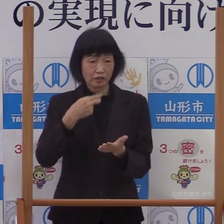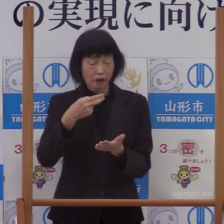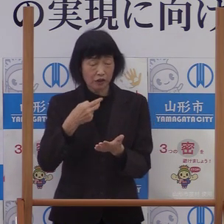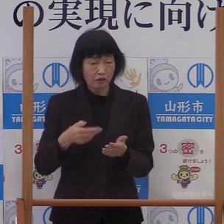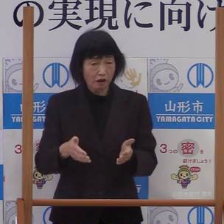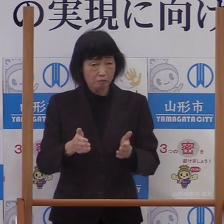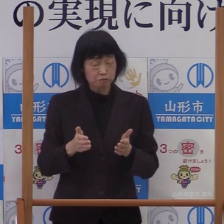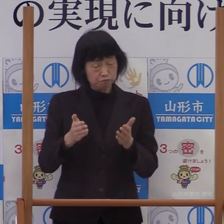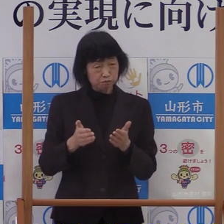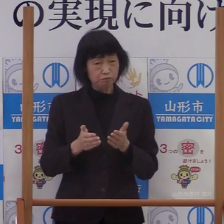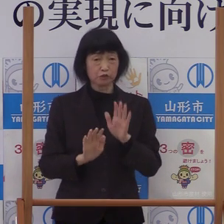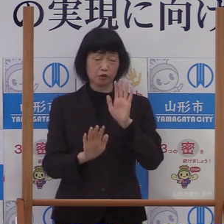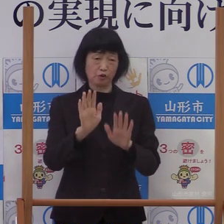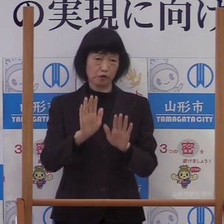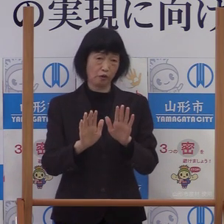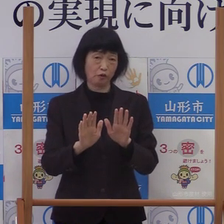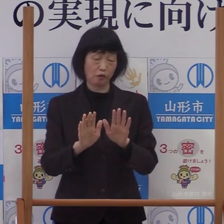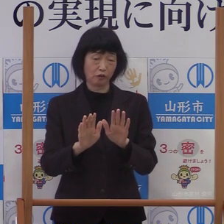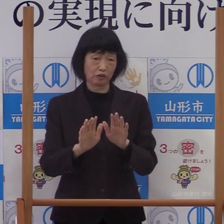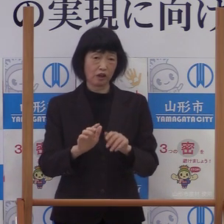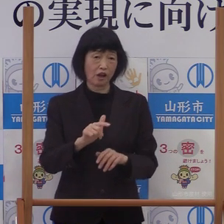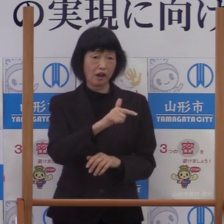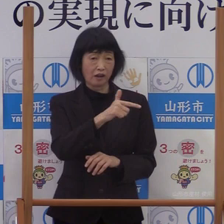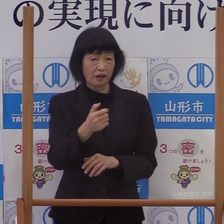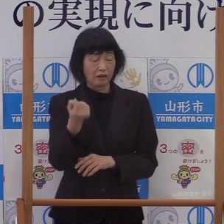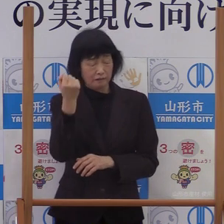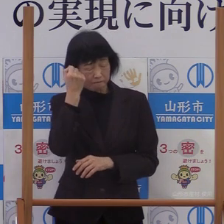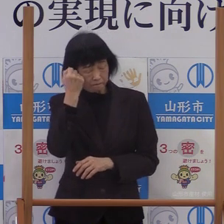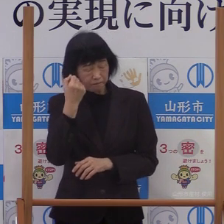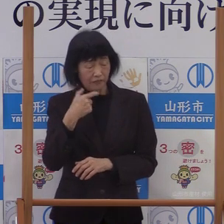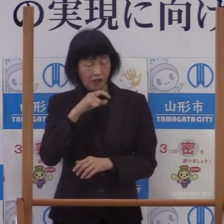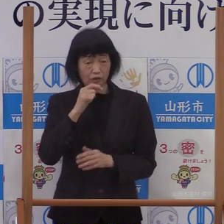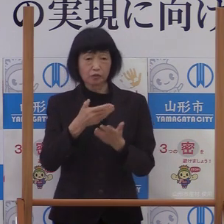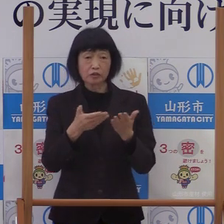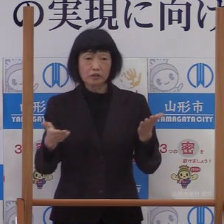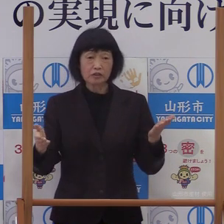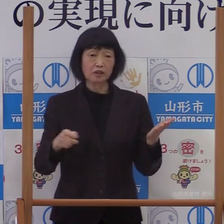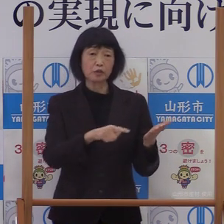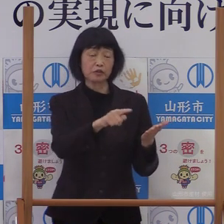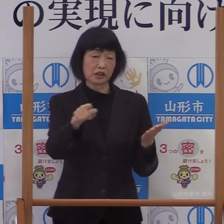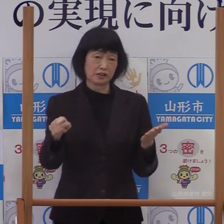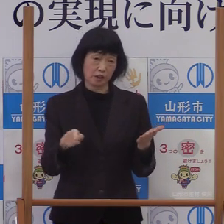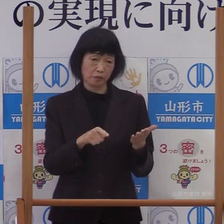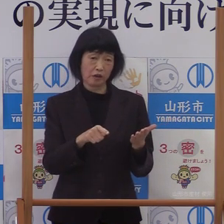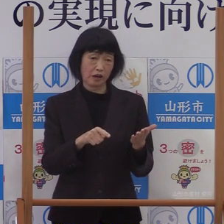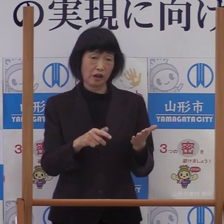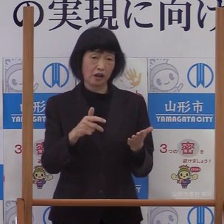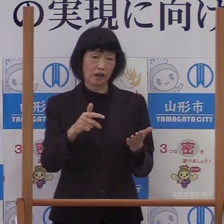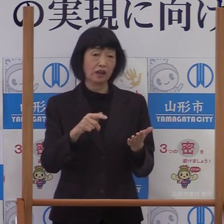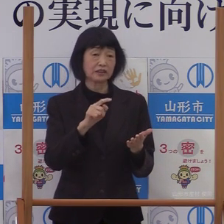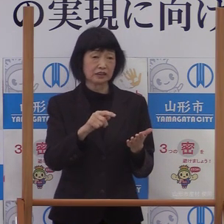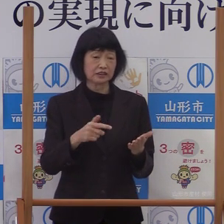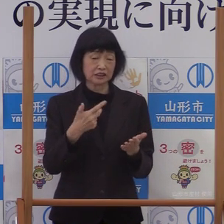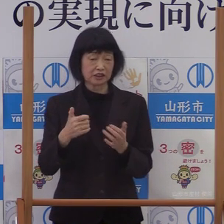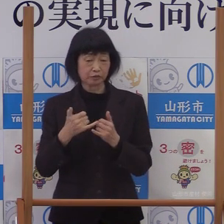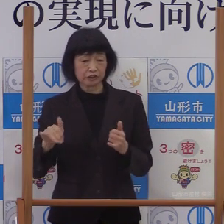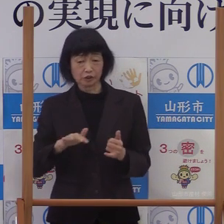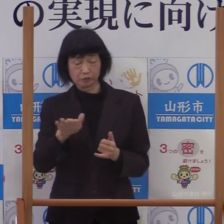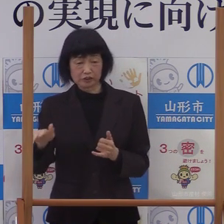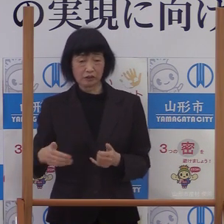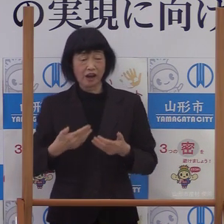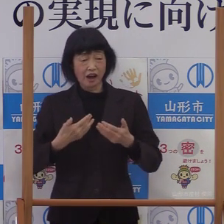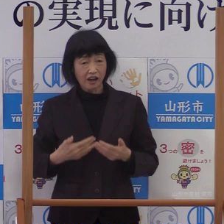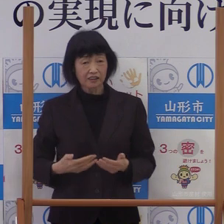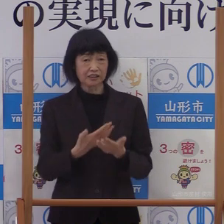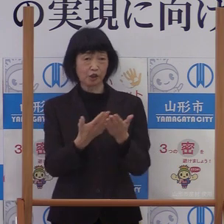が広がる中、大きな打撃を受けている飲食業の事業者の皆様、市民の方々に安心してお店